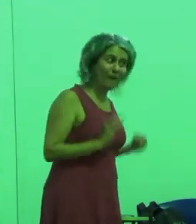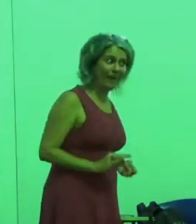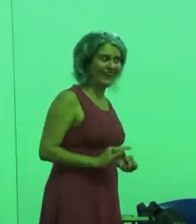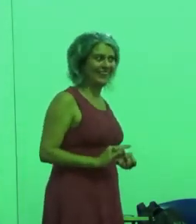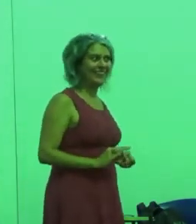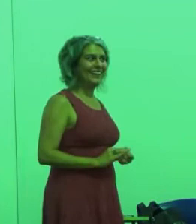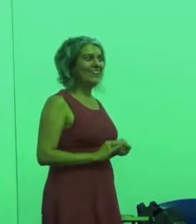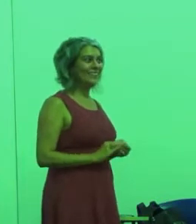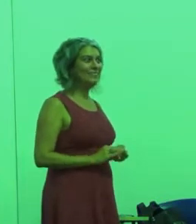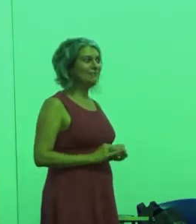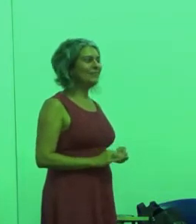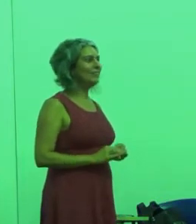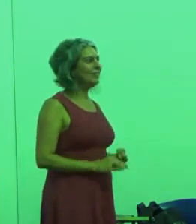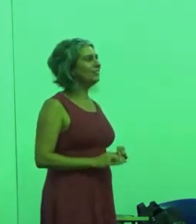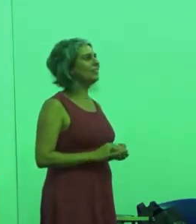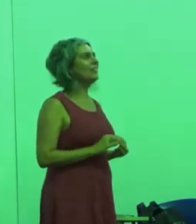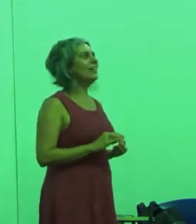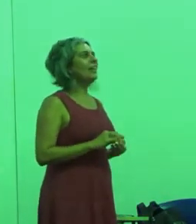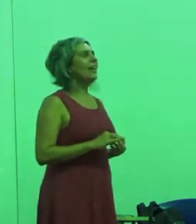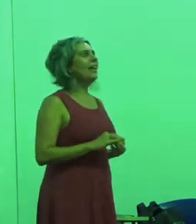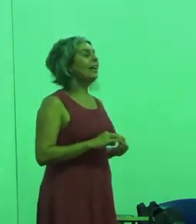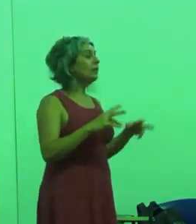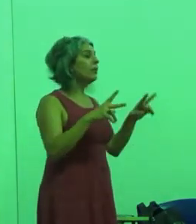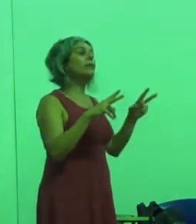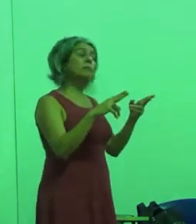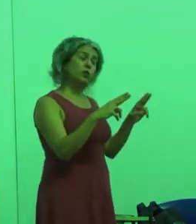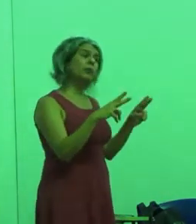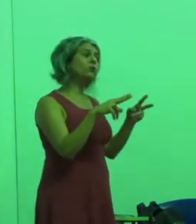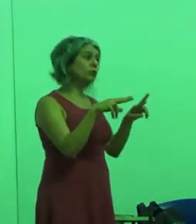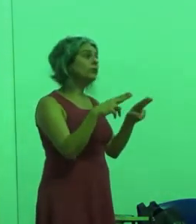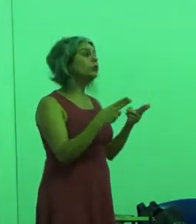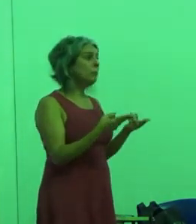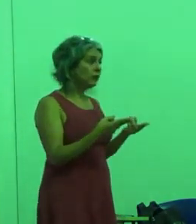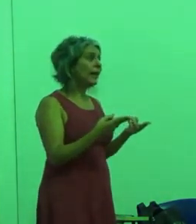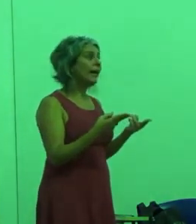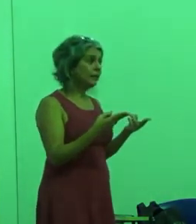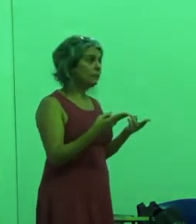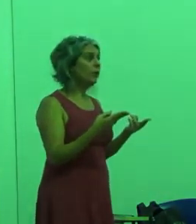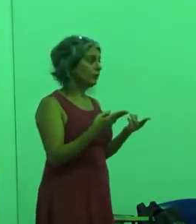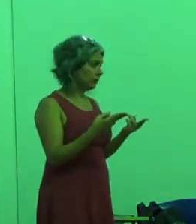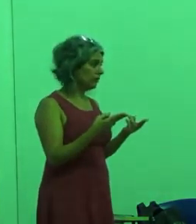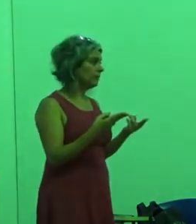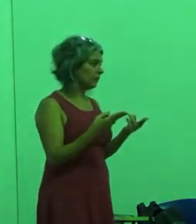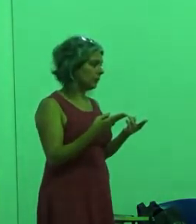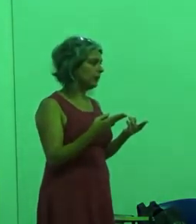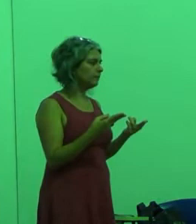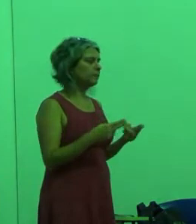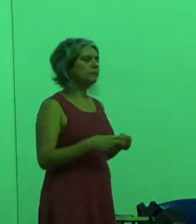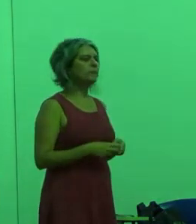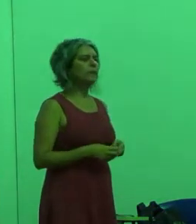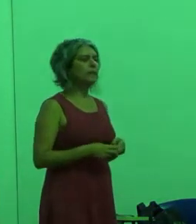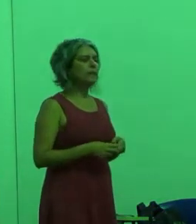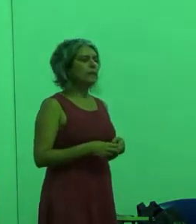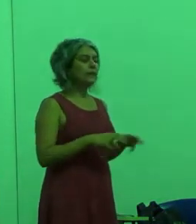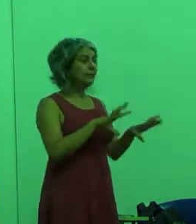morre. É uma coisa impressionante. É, sobretudo, um jeito de podar, importantíssimo, né? Então, essas